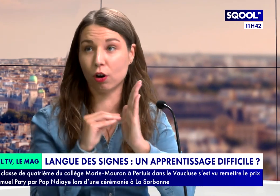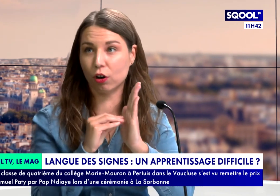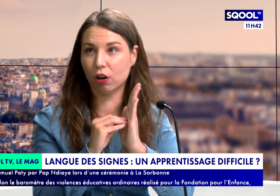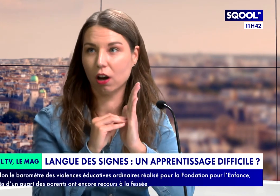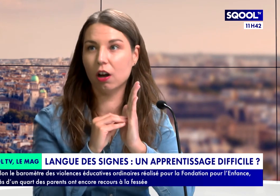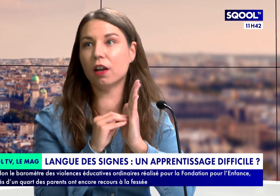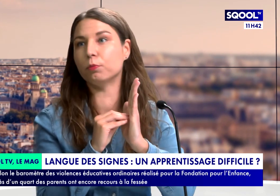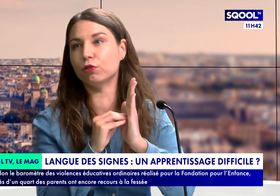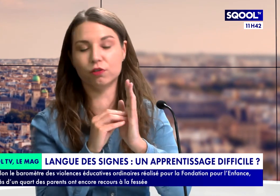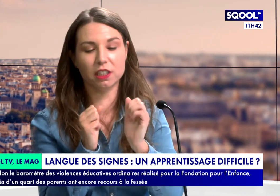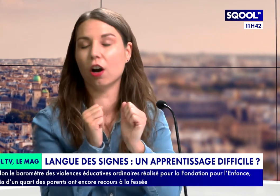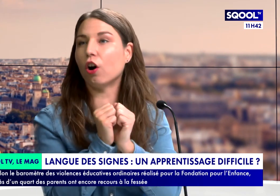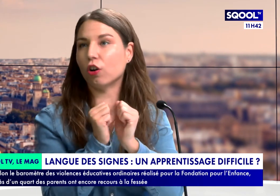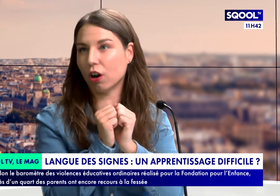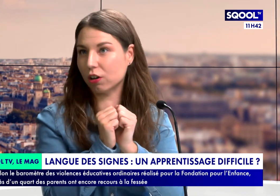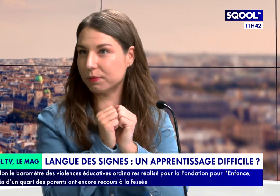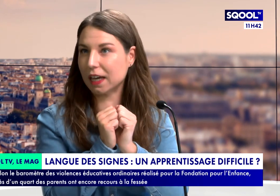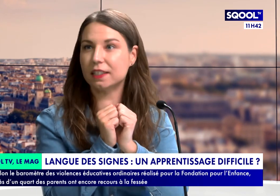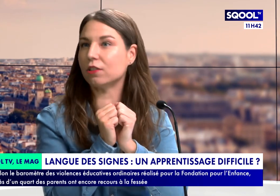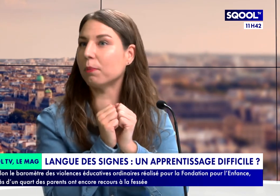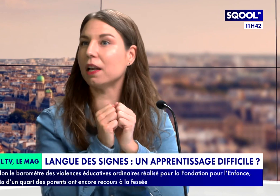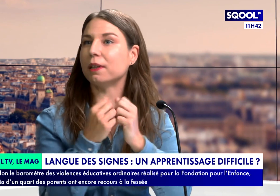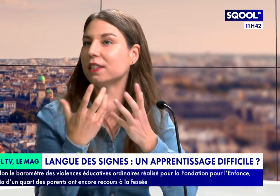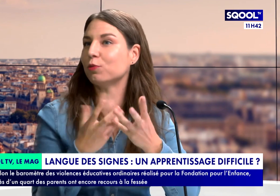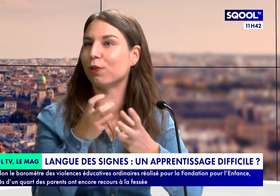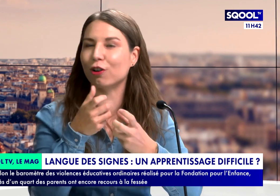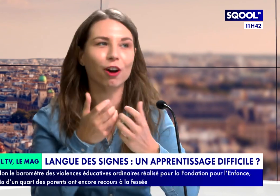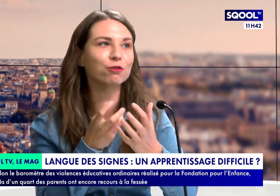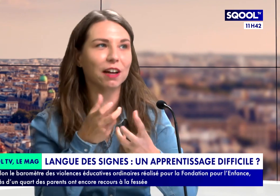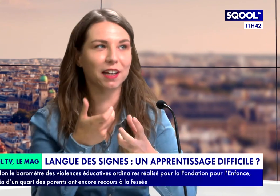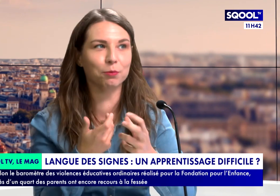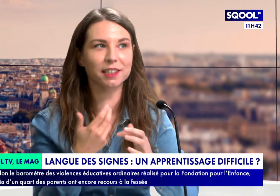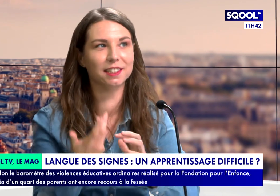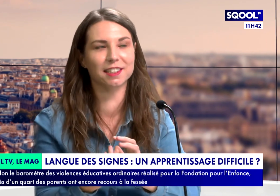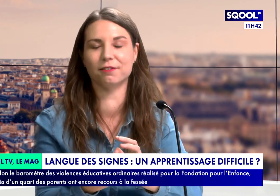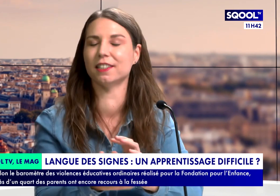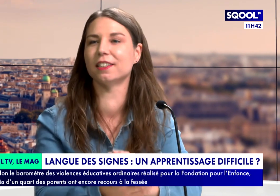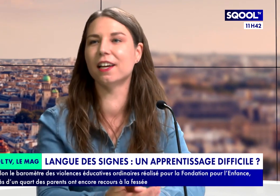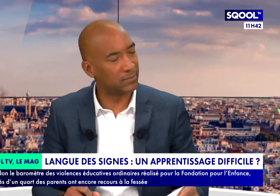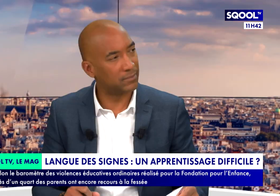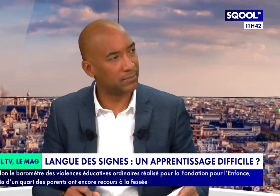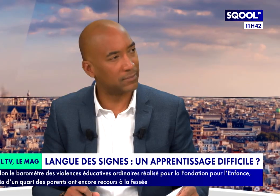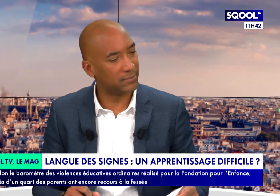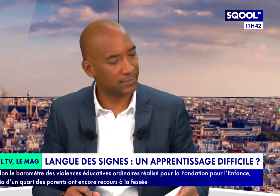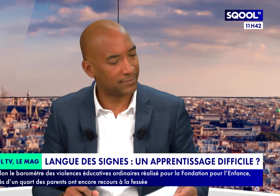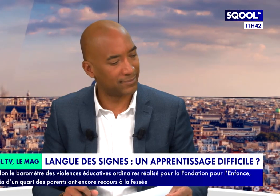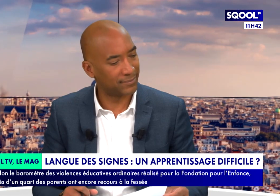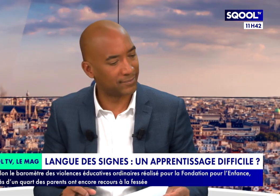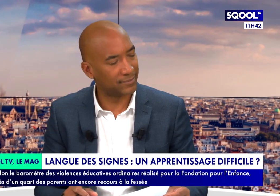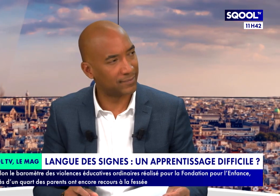encore peut devenir encore comme ça. C'est normal parce qu'ils n'ont pas encore tout à fait la motricité fine. Mais on reconnaît les